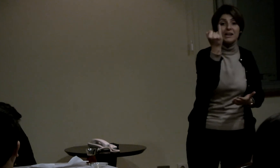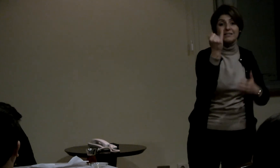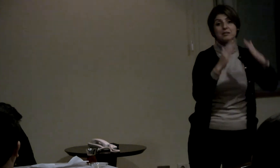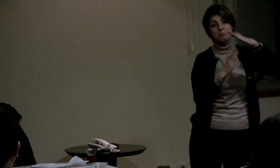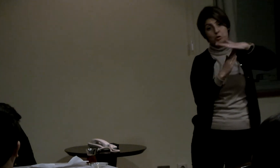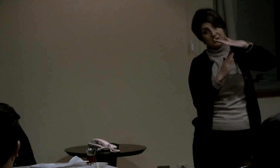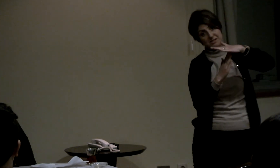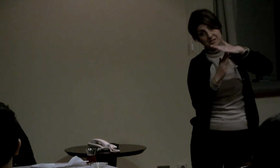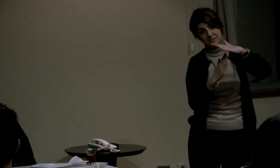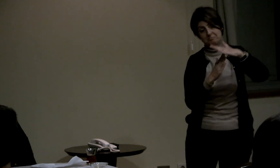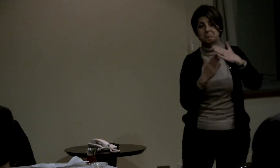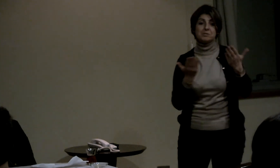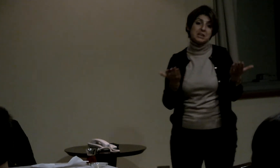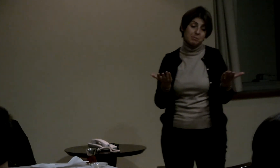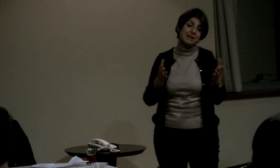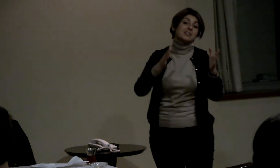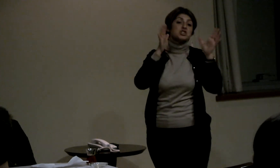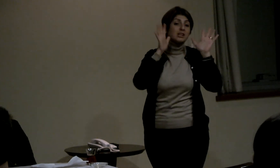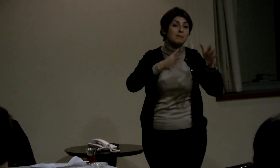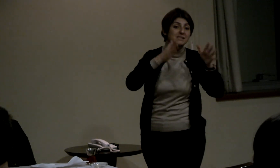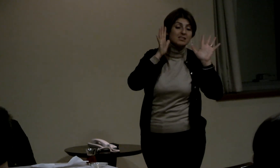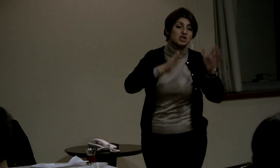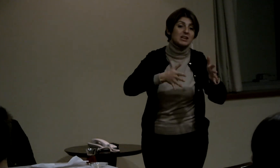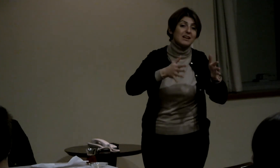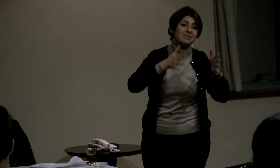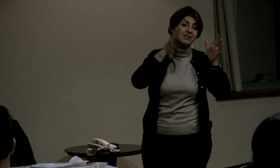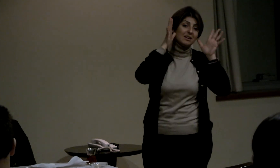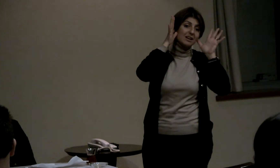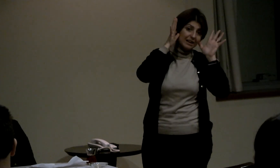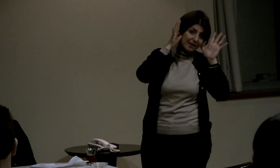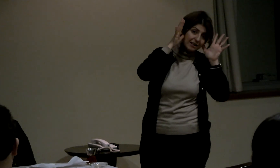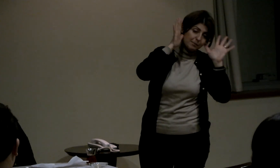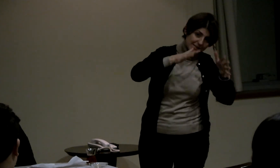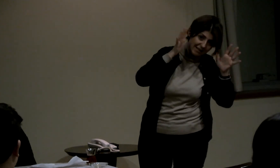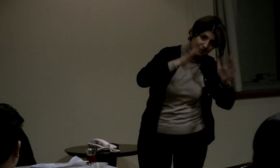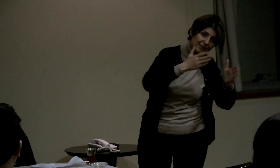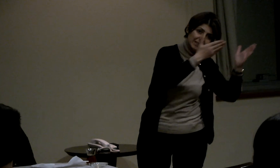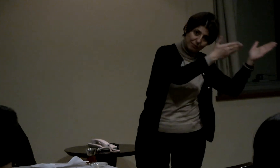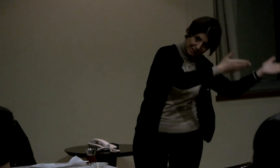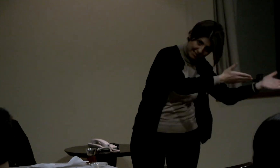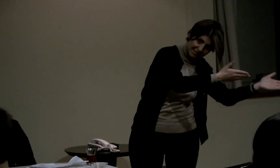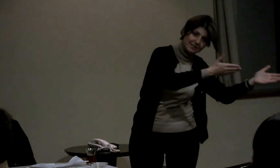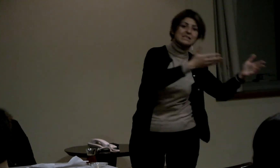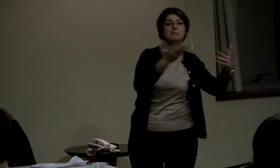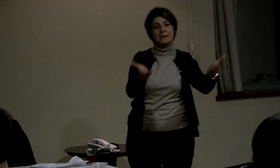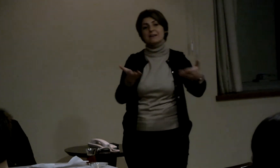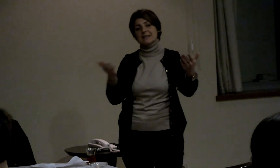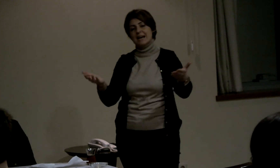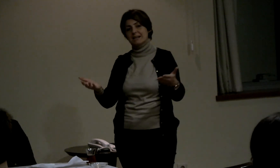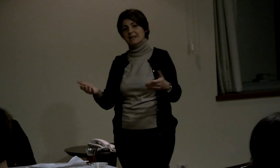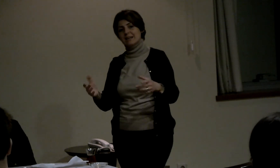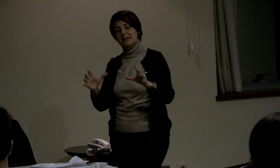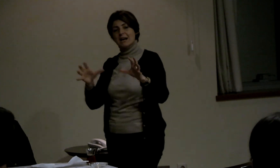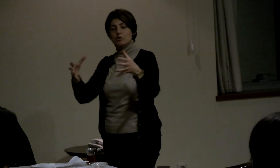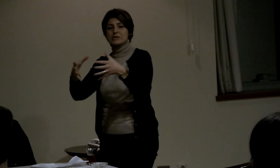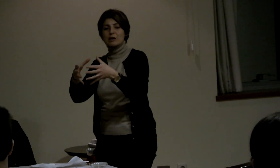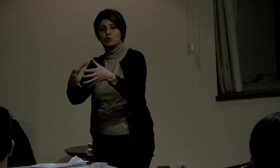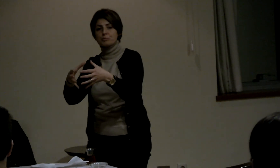tuvalet molası gibi. Ya da işte namaz kılacaklar, namaza gidebilirsiniz gibi. Yani özel gruplarımız